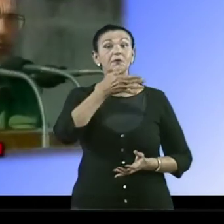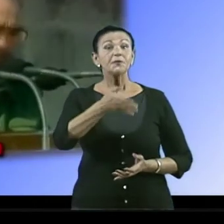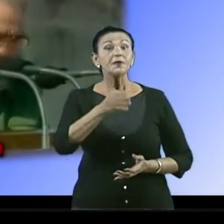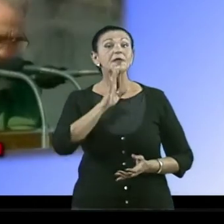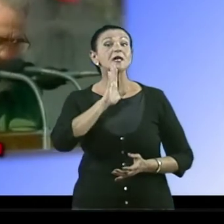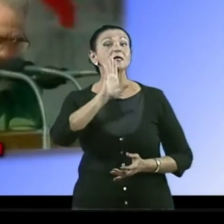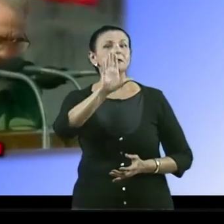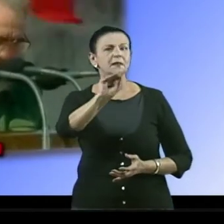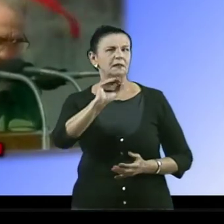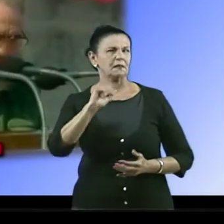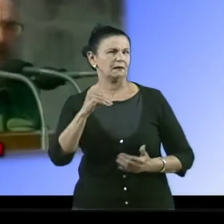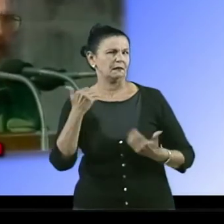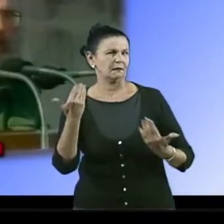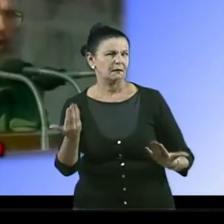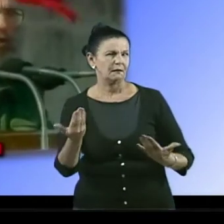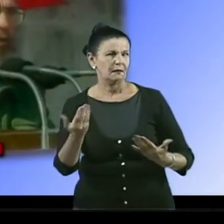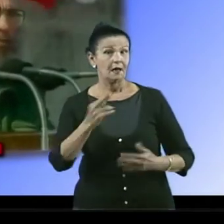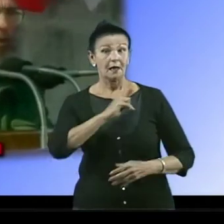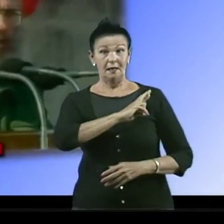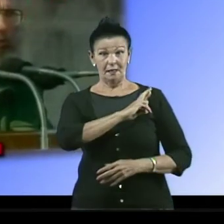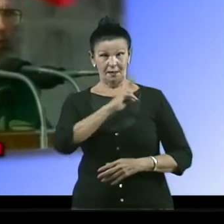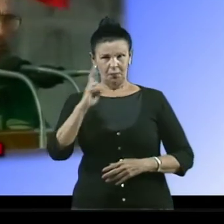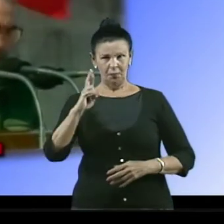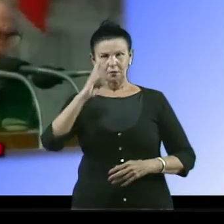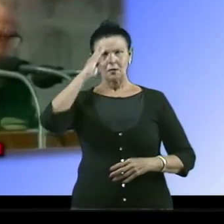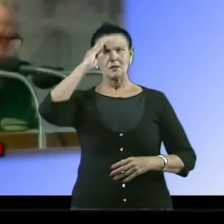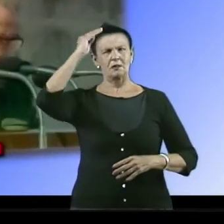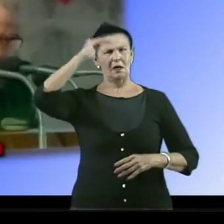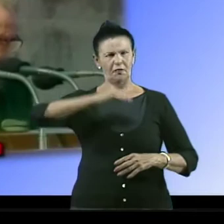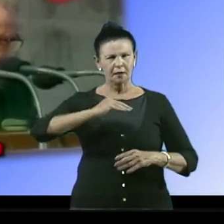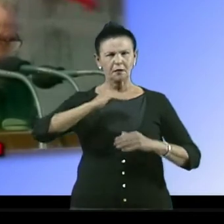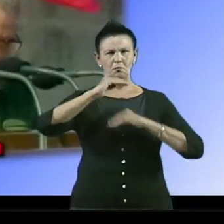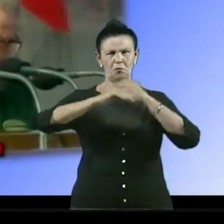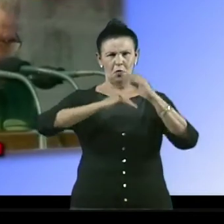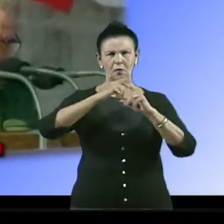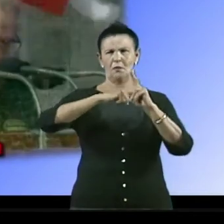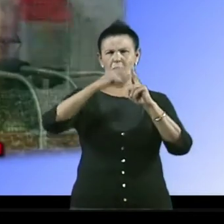Revolución es sentido del momento histórico.